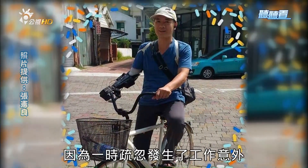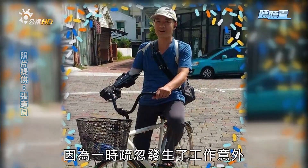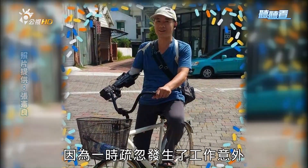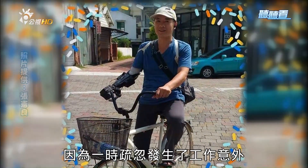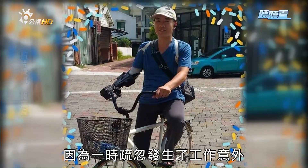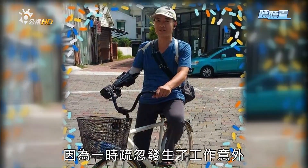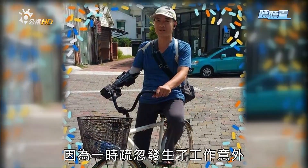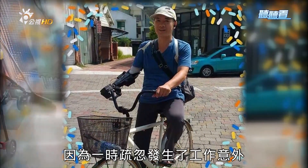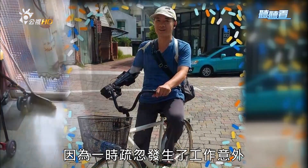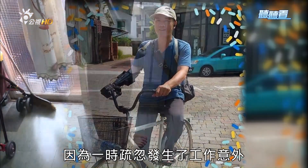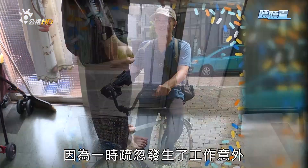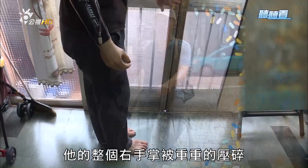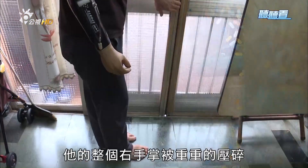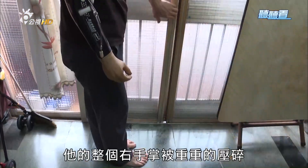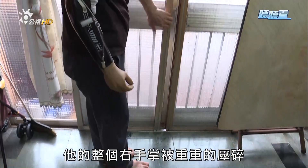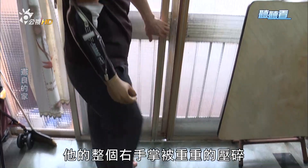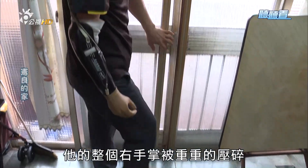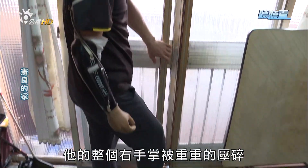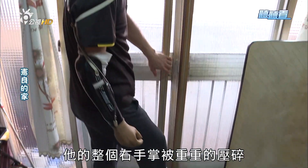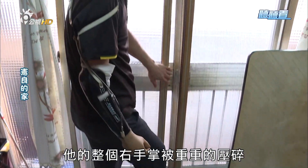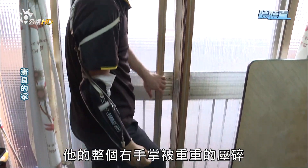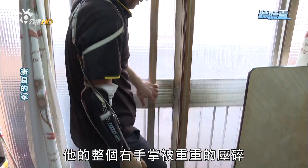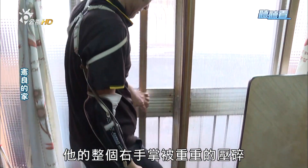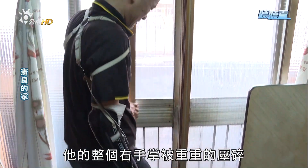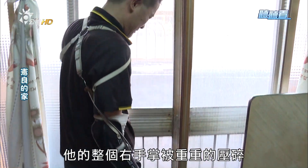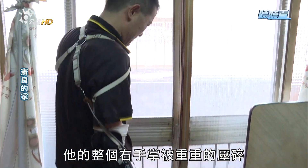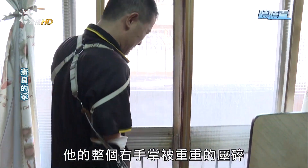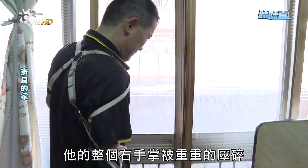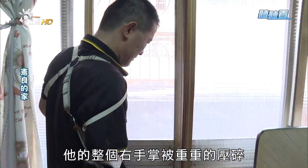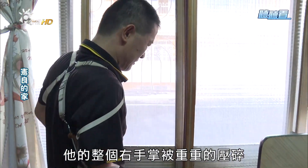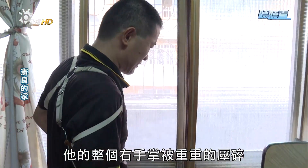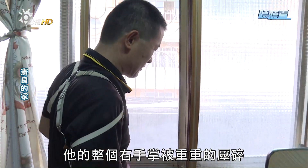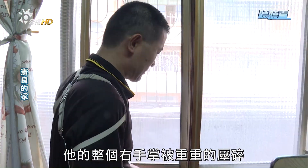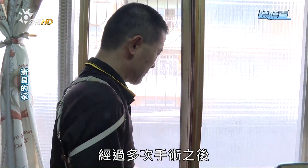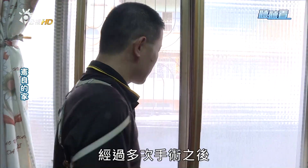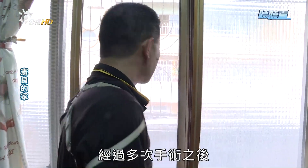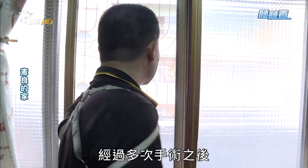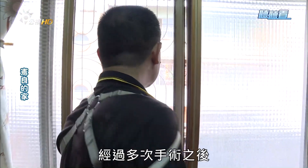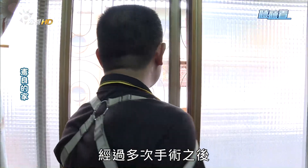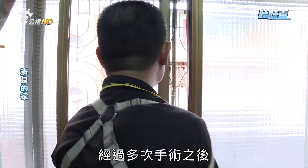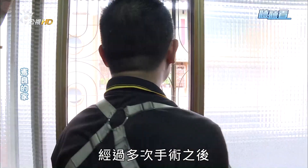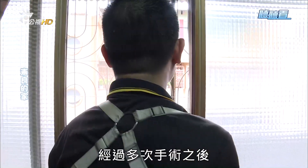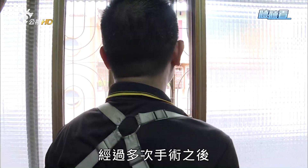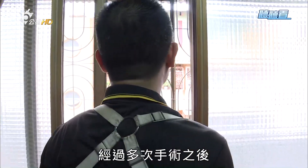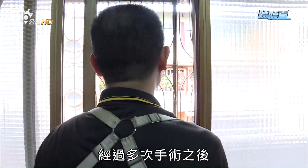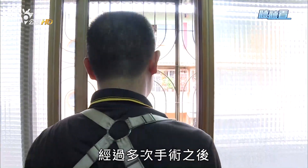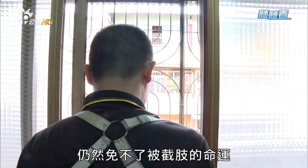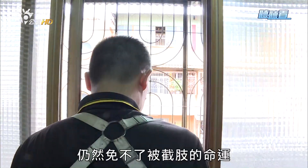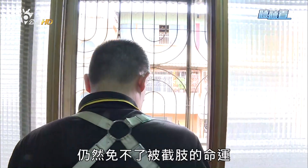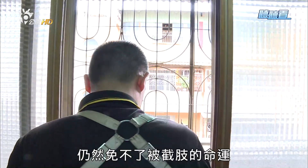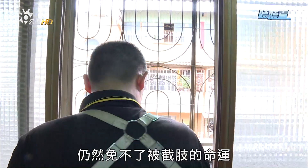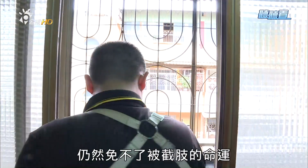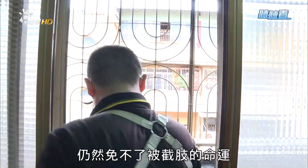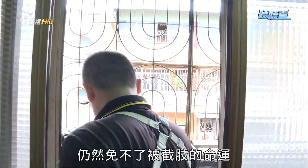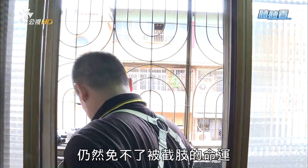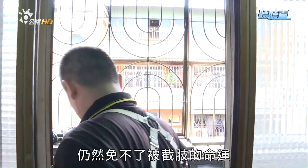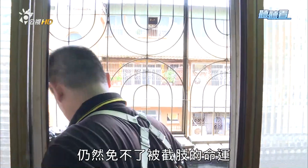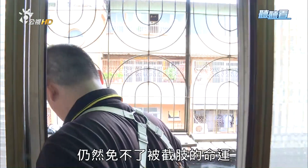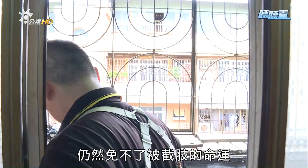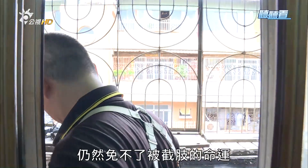生了工作意外，他的整个右手掌被重重的压碎，经过多次手术之后仍然免不了被截肢的命